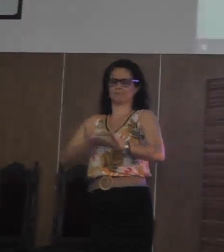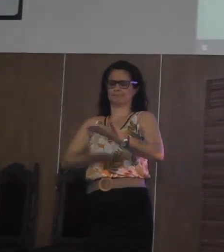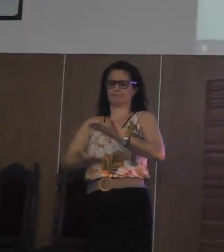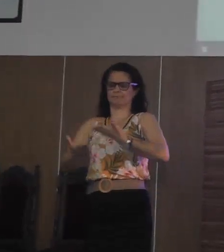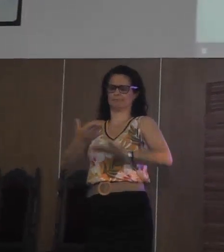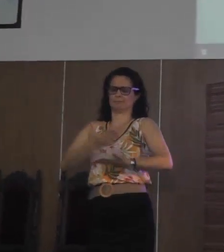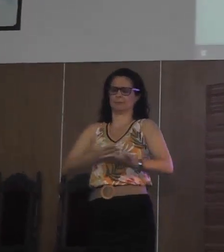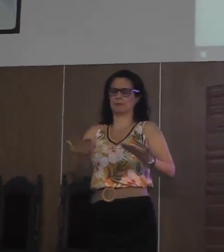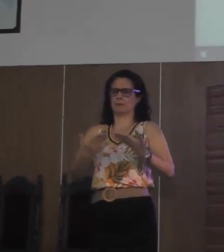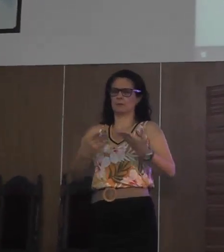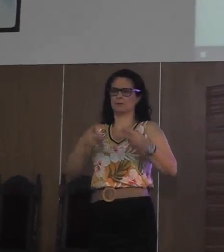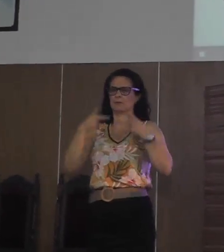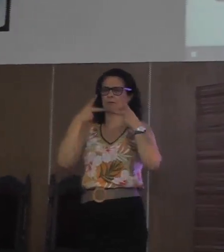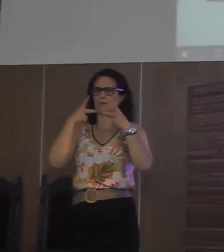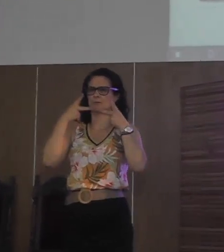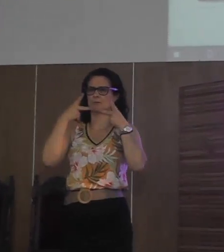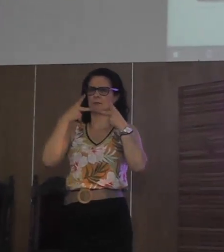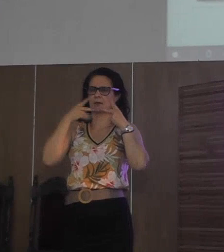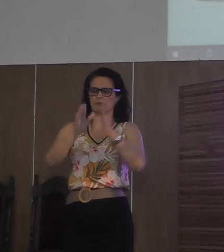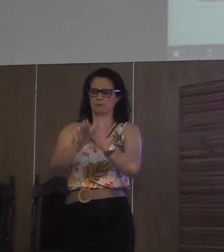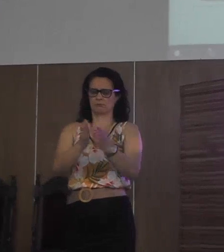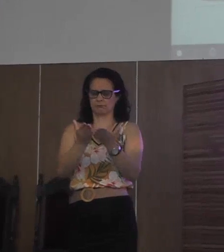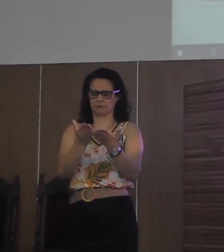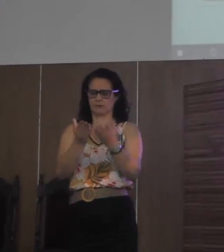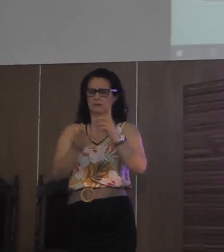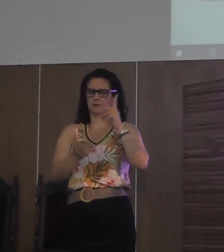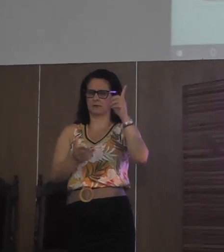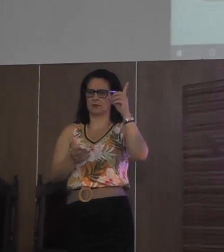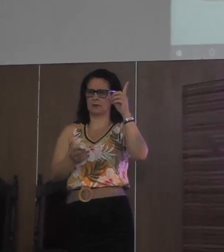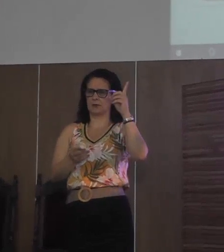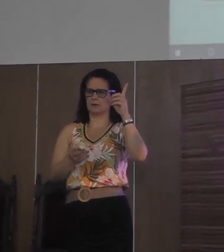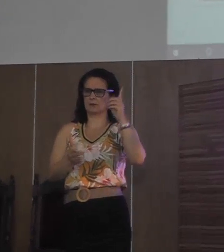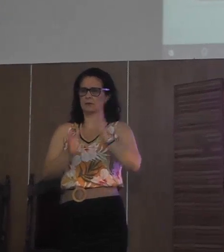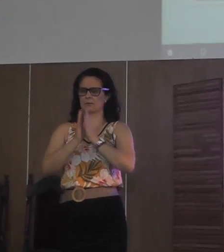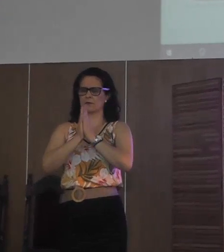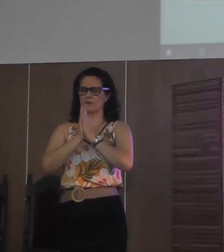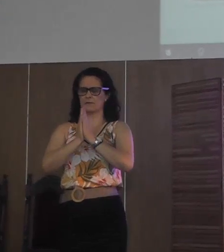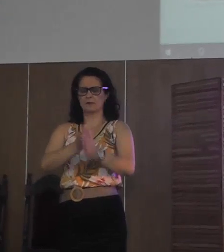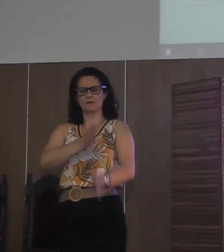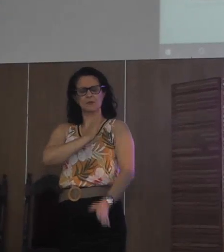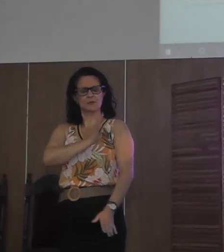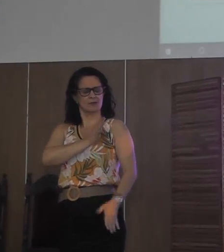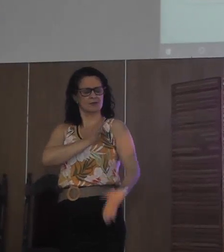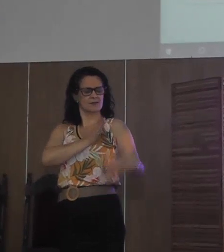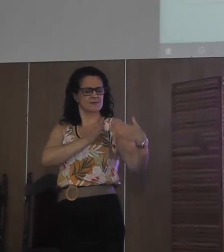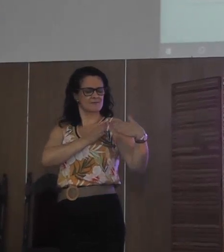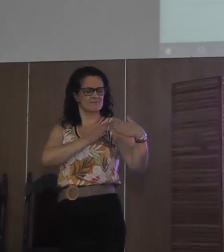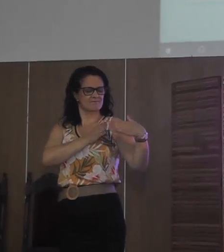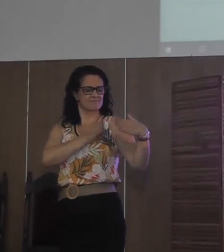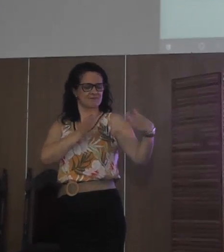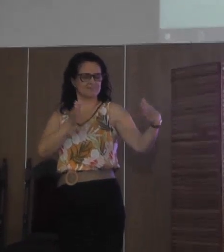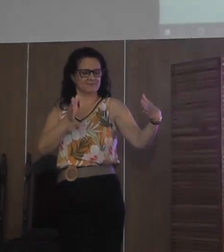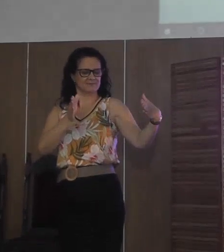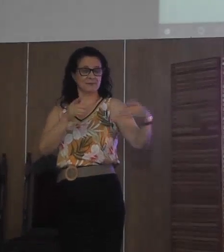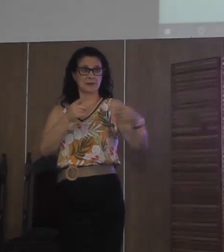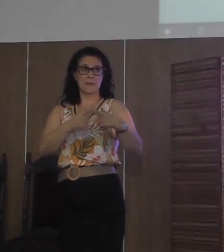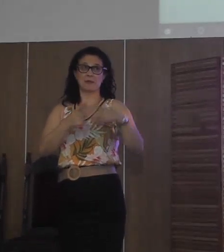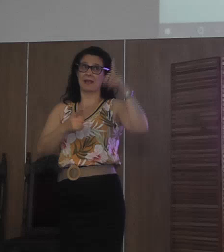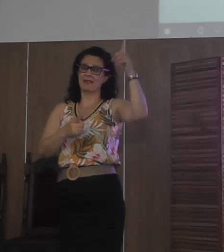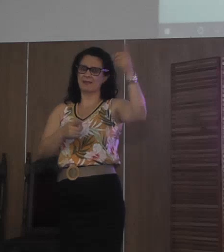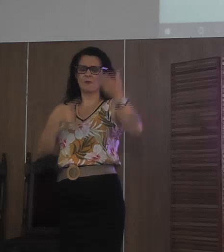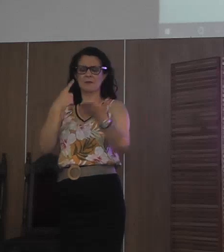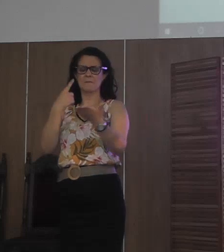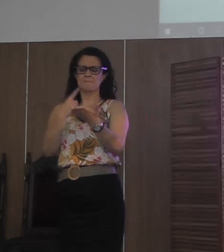ministrando ao seu coração. Eu queria que você abrisse seu coração nesta hora. Creio que Deus marcou esse encontro para